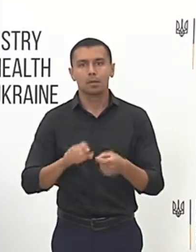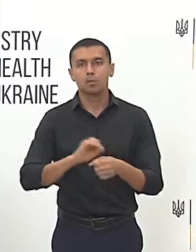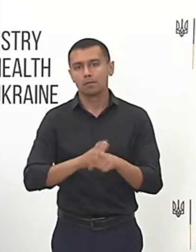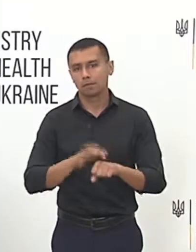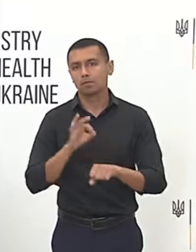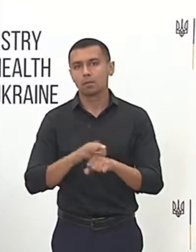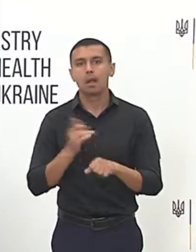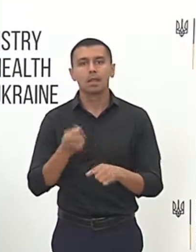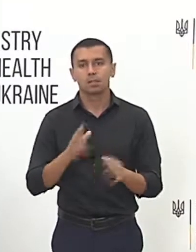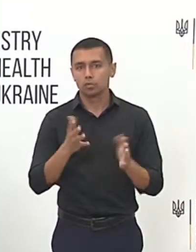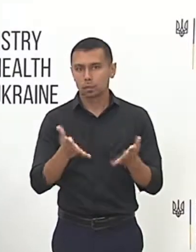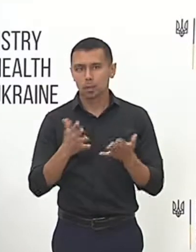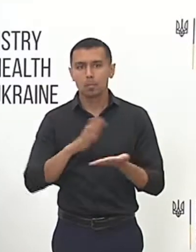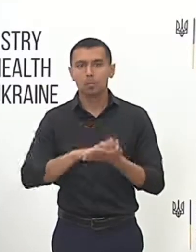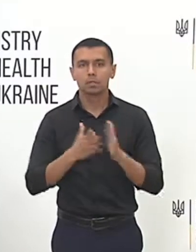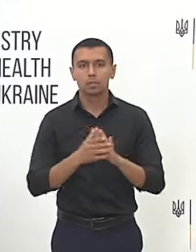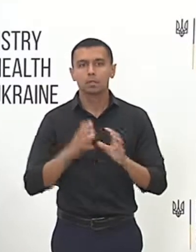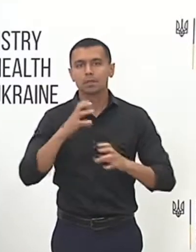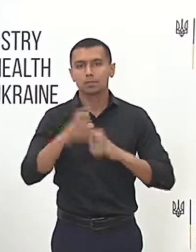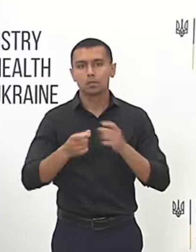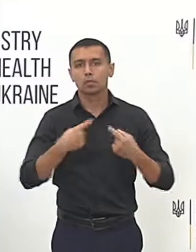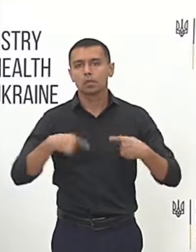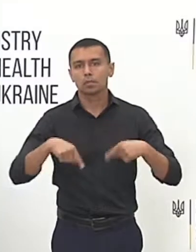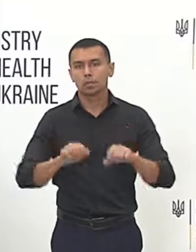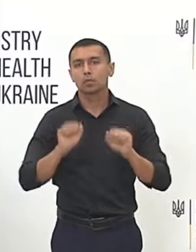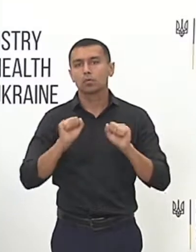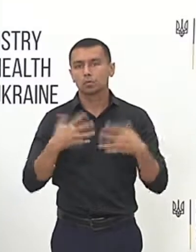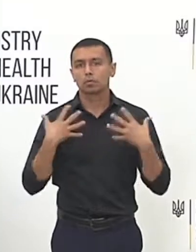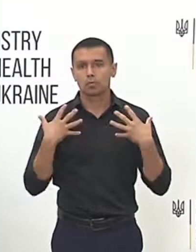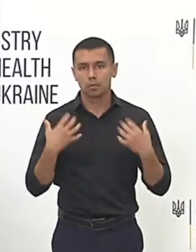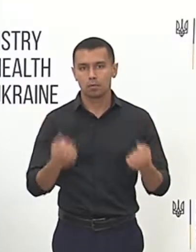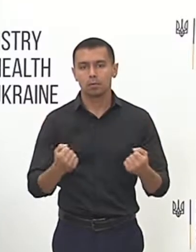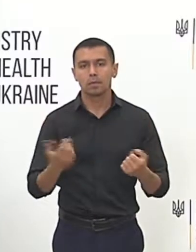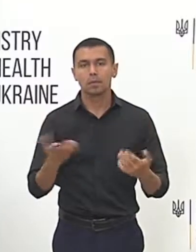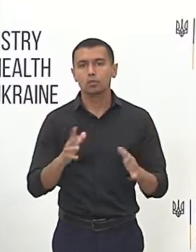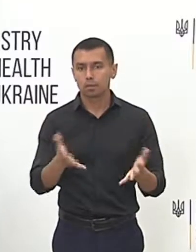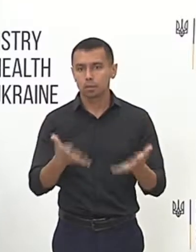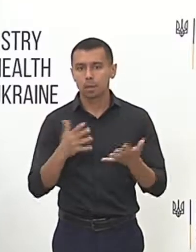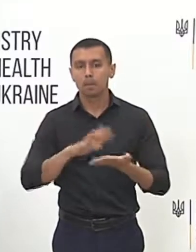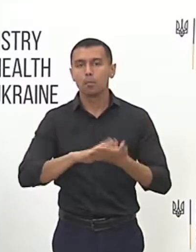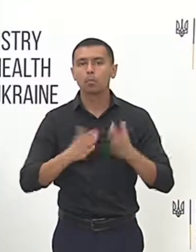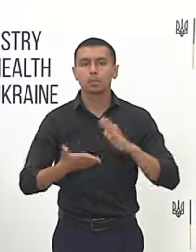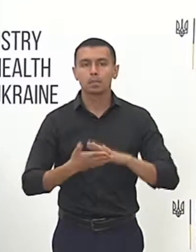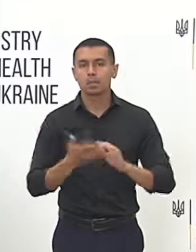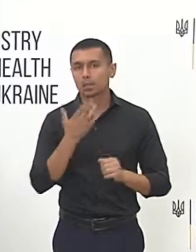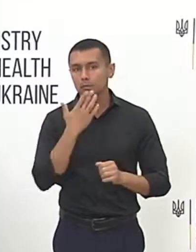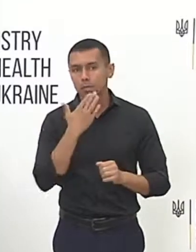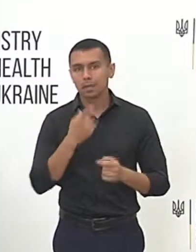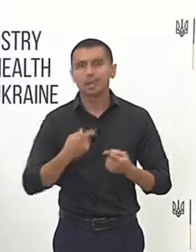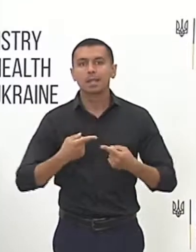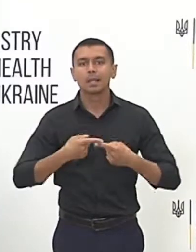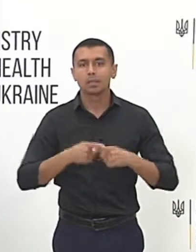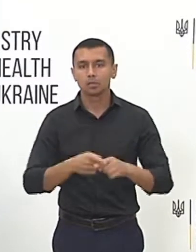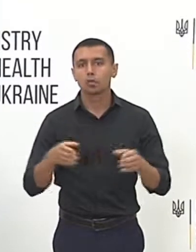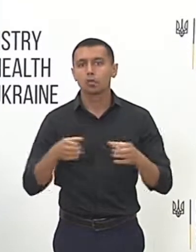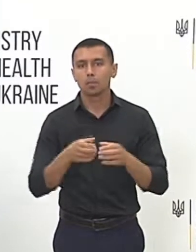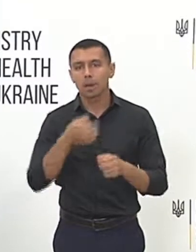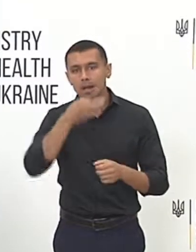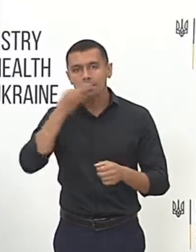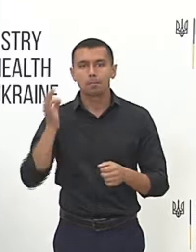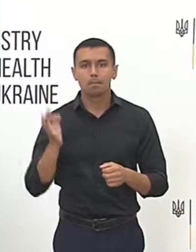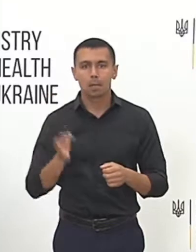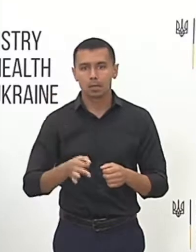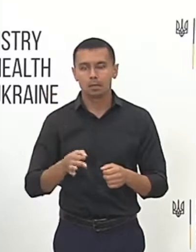хвороби, але є чітка позиція Всесвітньої організації охорони здоров'я. Є чітка позиція Національної технічної групи